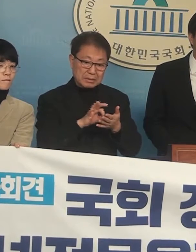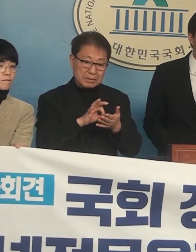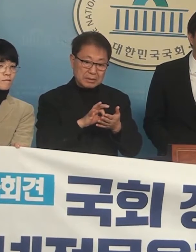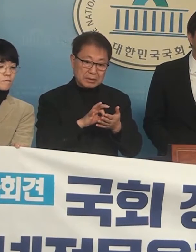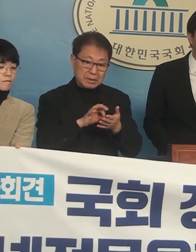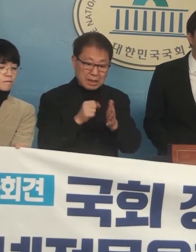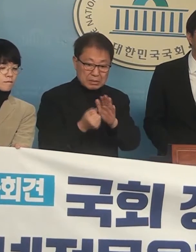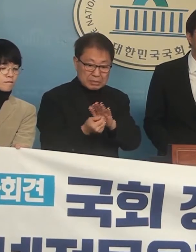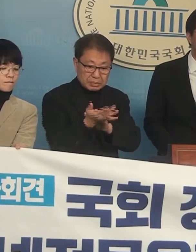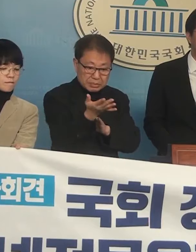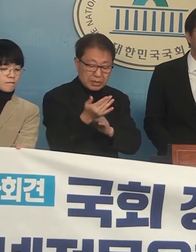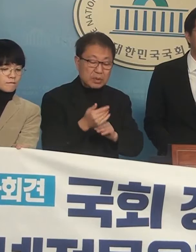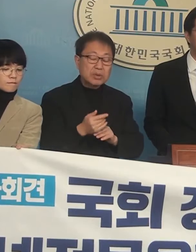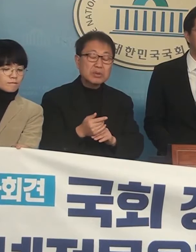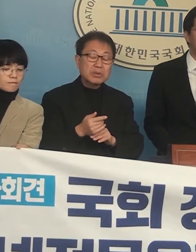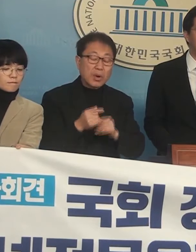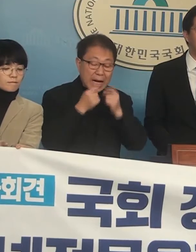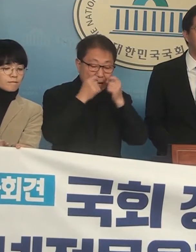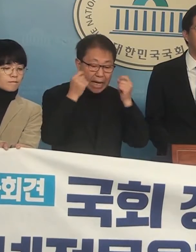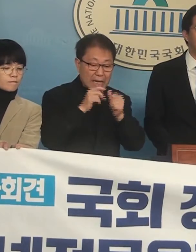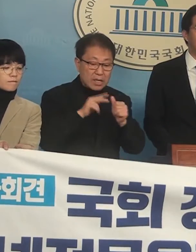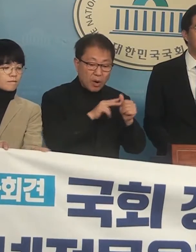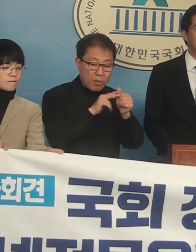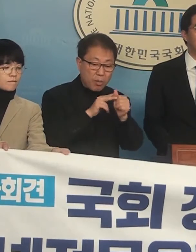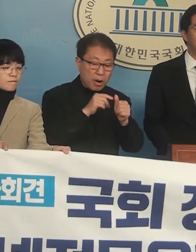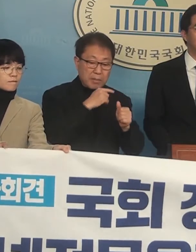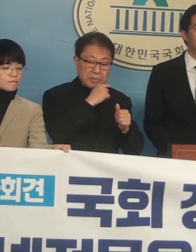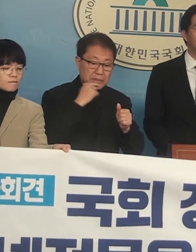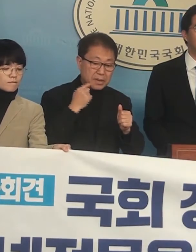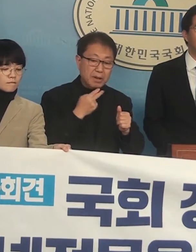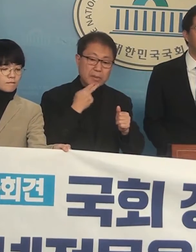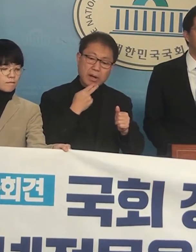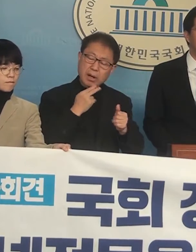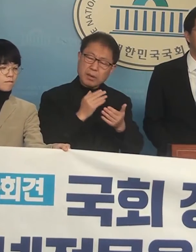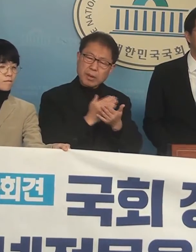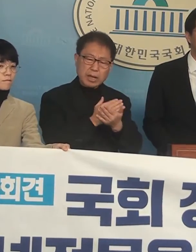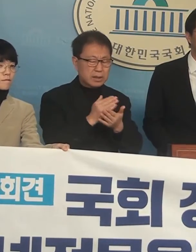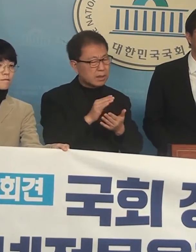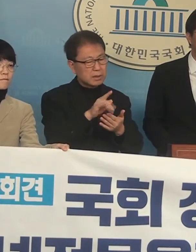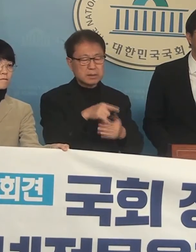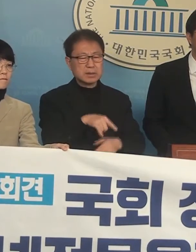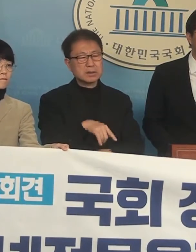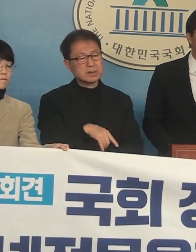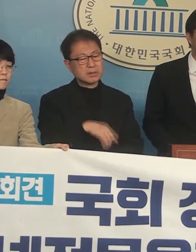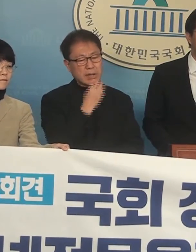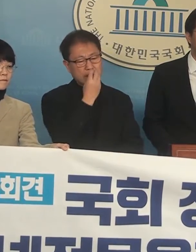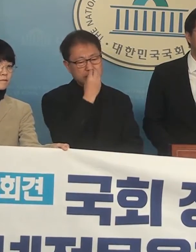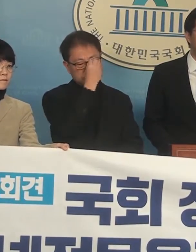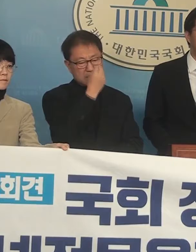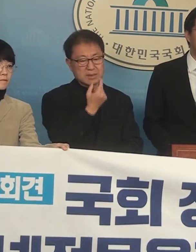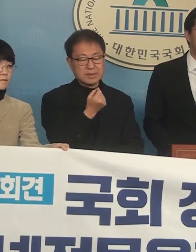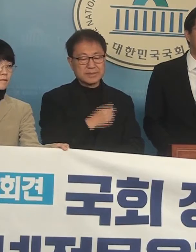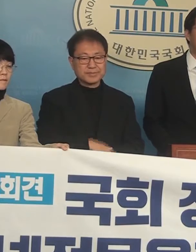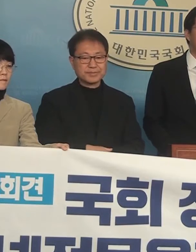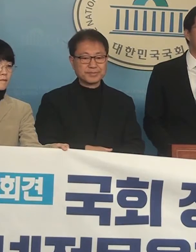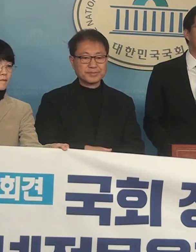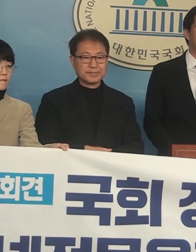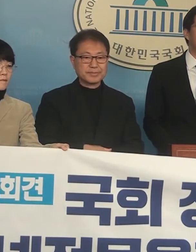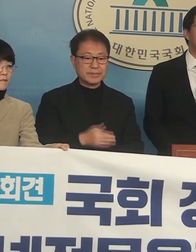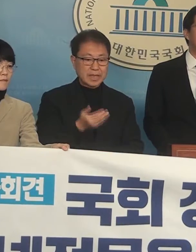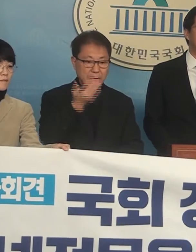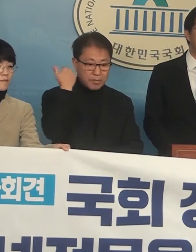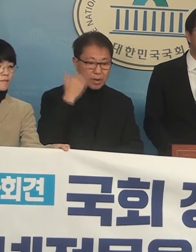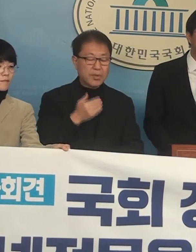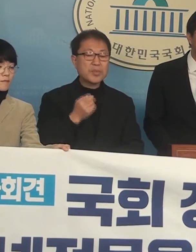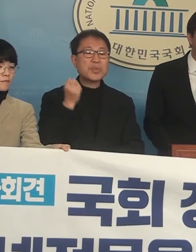전혀 유출이나 개인정보 침해에 우려가 없다고 판단하는 것은 너무나 오만한 태도입니다. 저희는 지난번